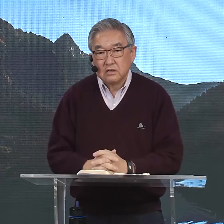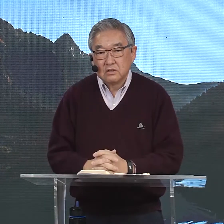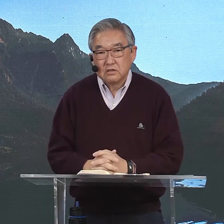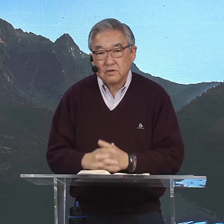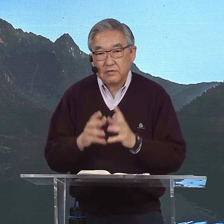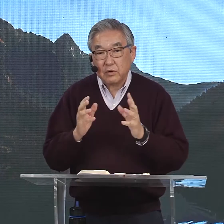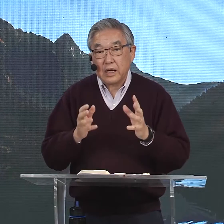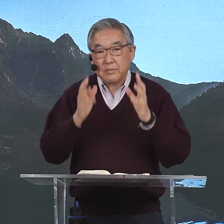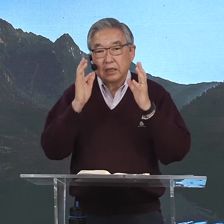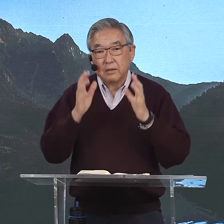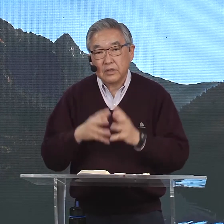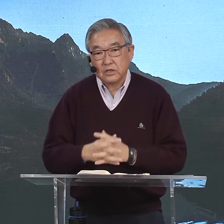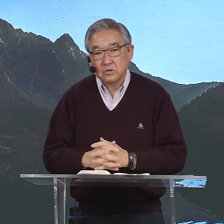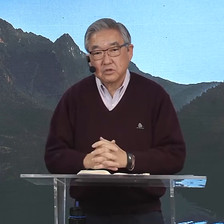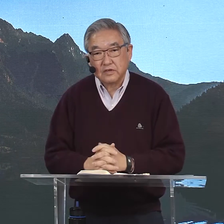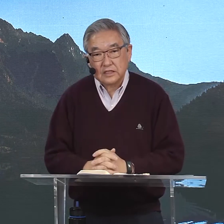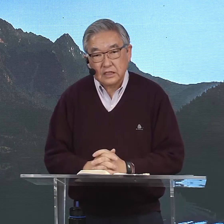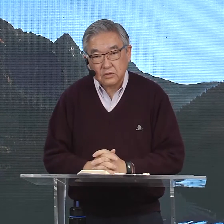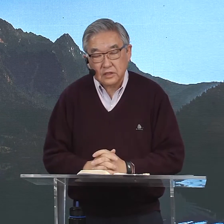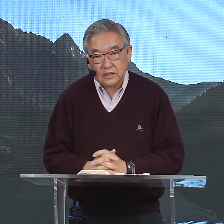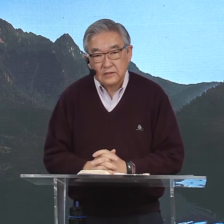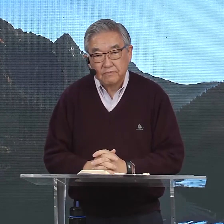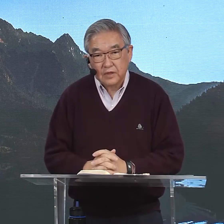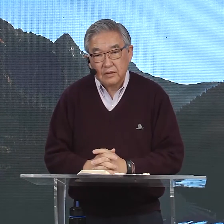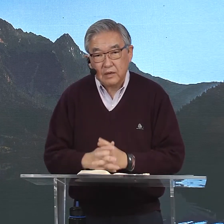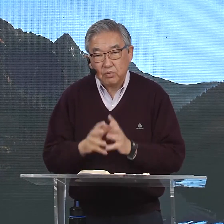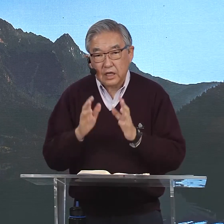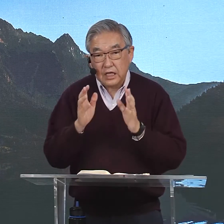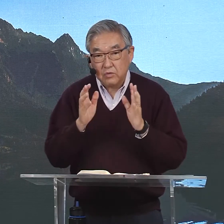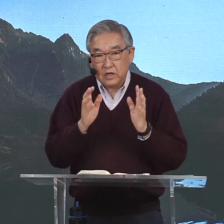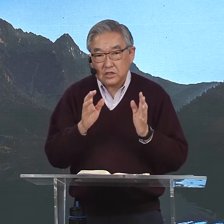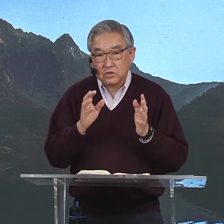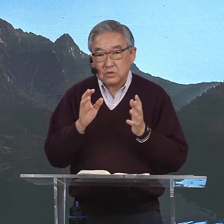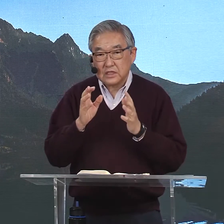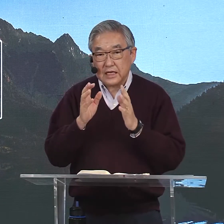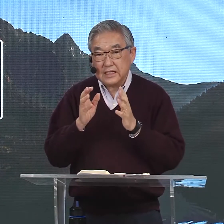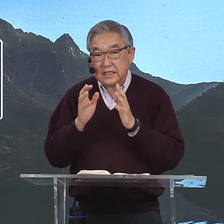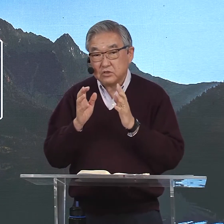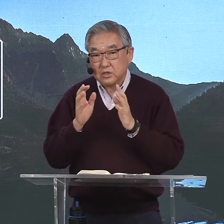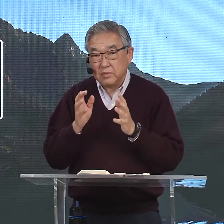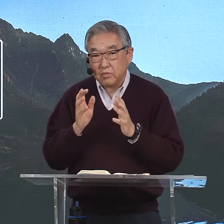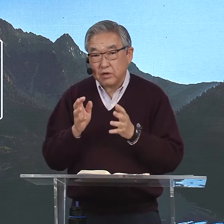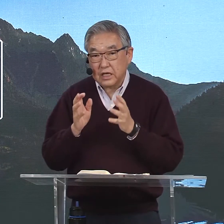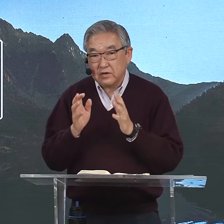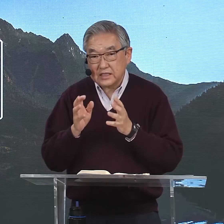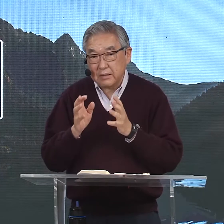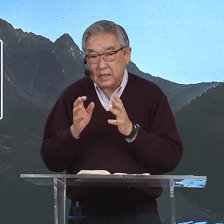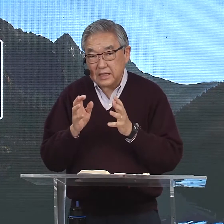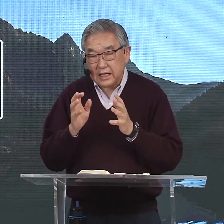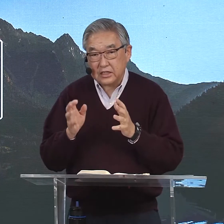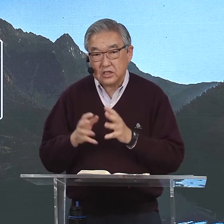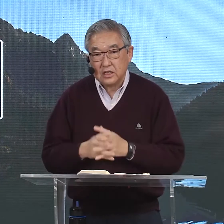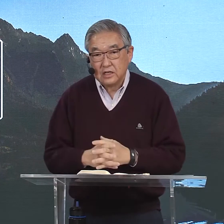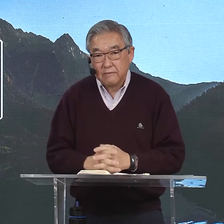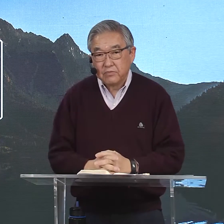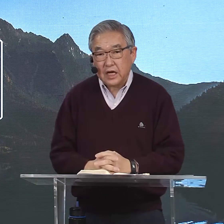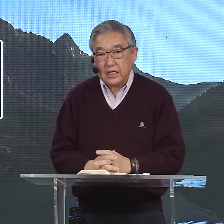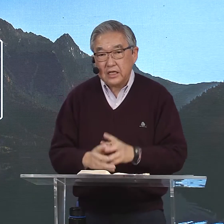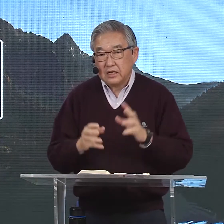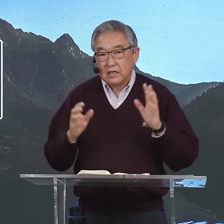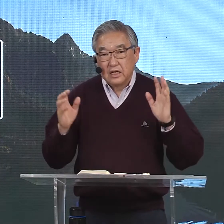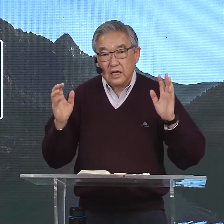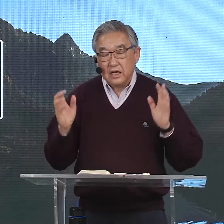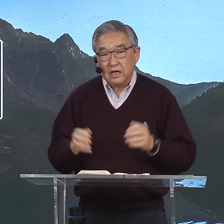repente vai ver o arrebatamento dos vencedores é um pouquinho antes dos três anos e meio um pouquinho antes da metade